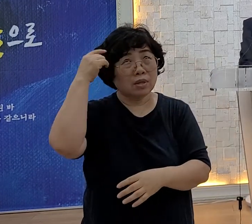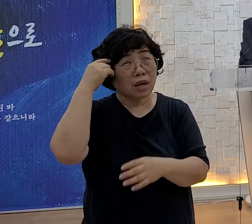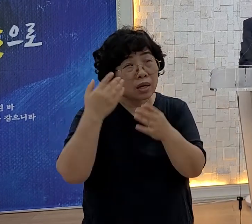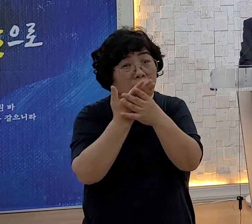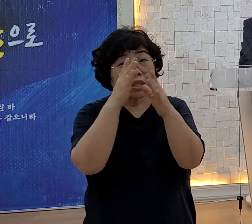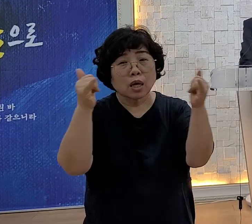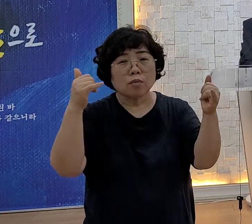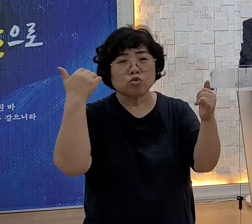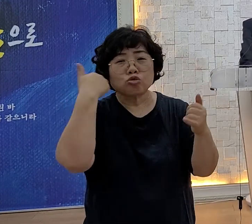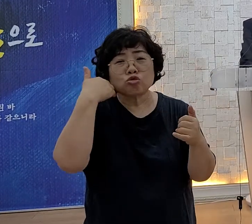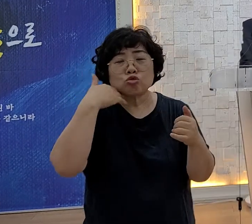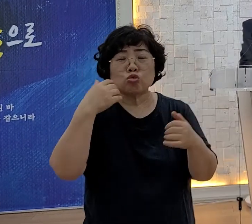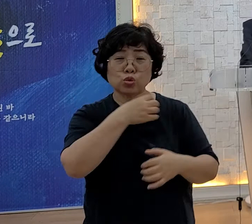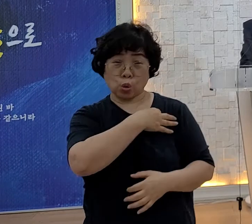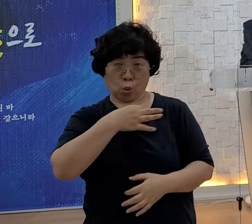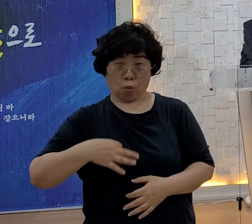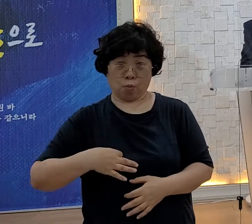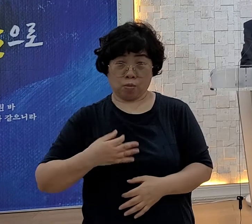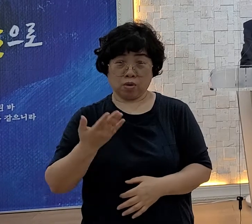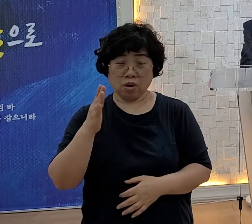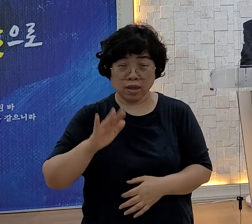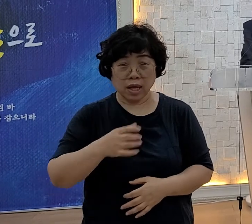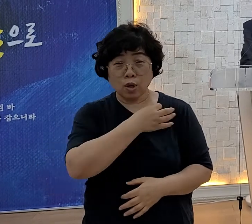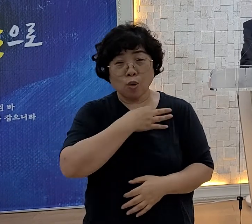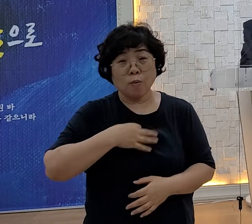아닙니까? 여러분 욥이 어떻게 간증합니까?